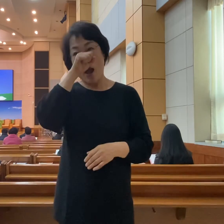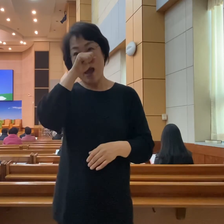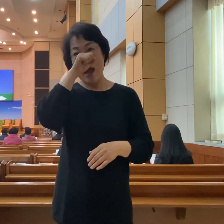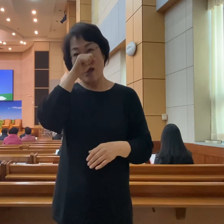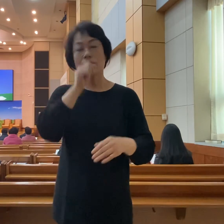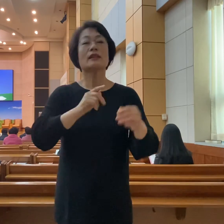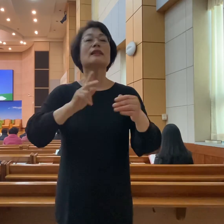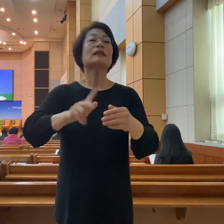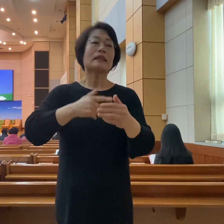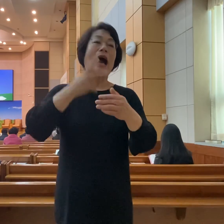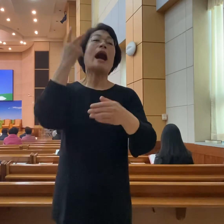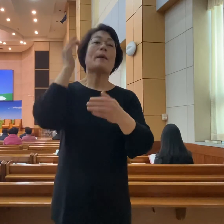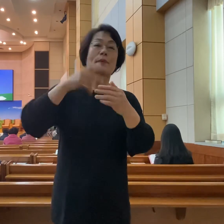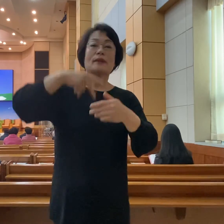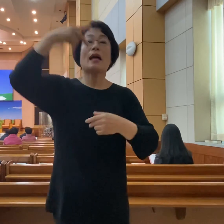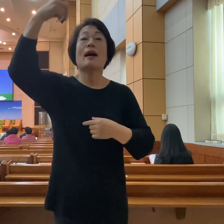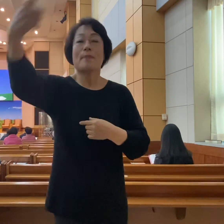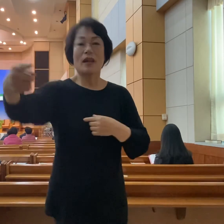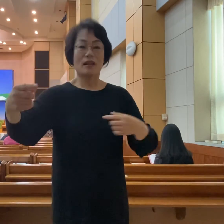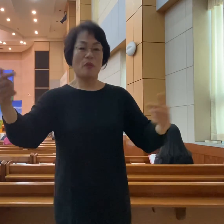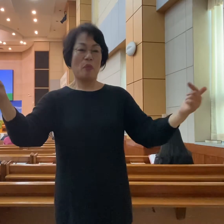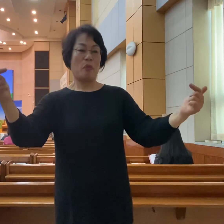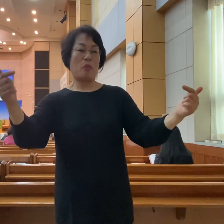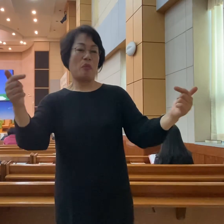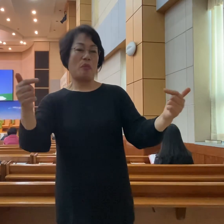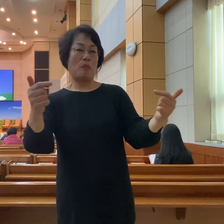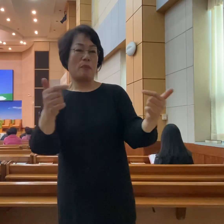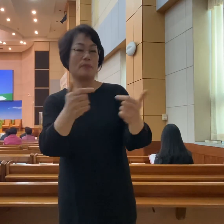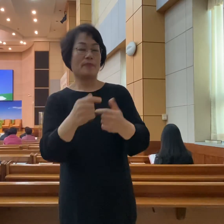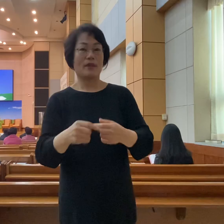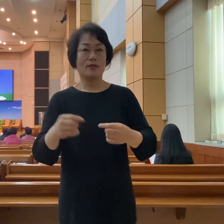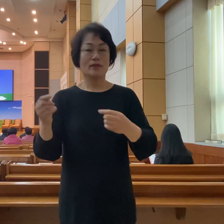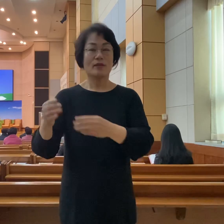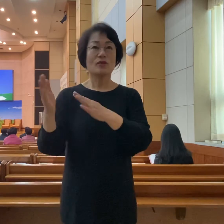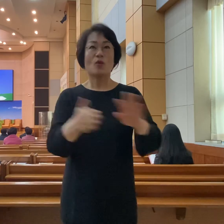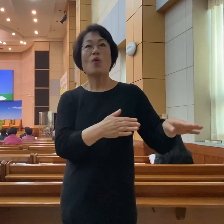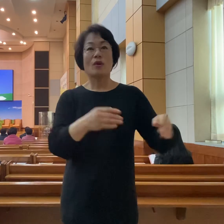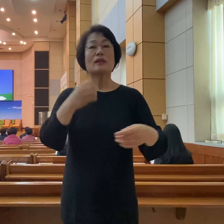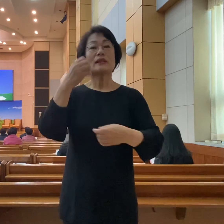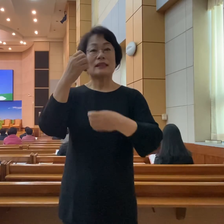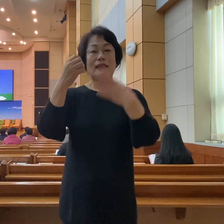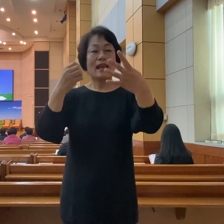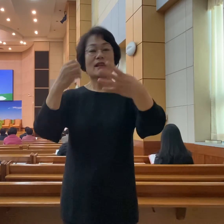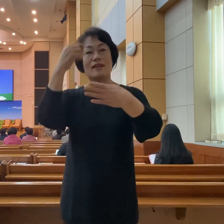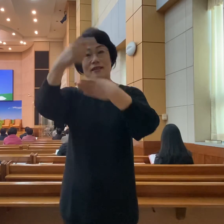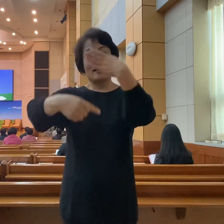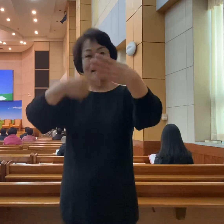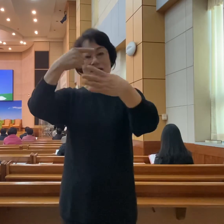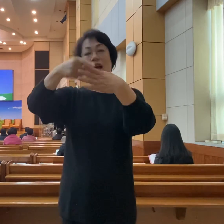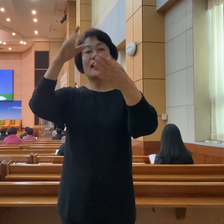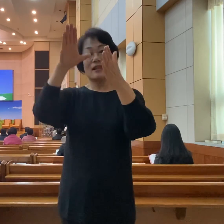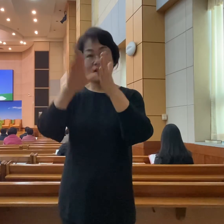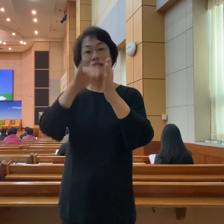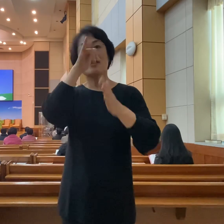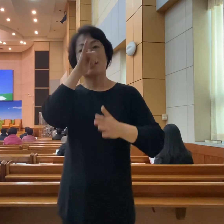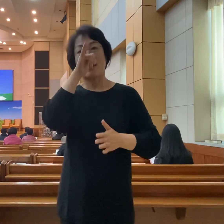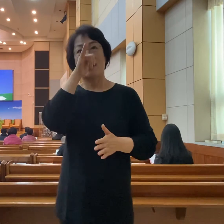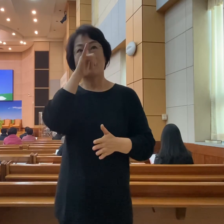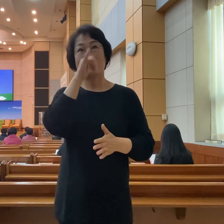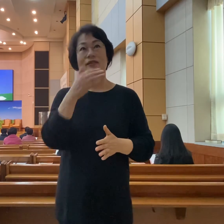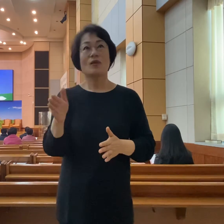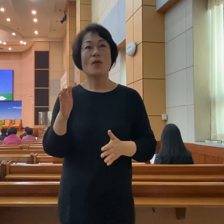더 못하게 되는 거예요. 그 사계절이 있어야지 그래야지 사람이 좀 더